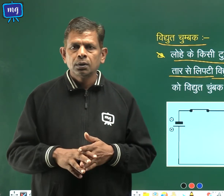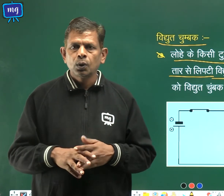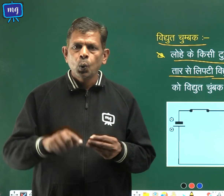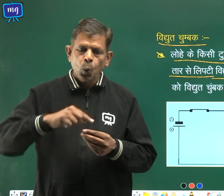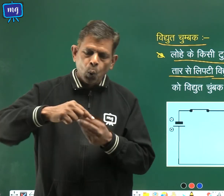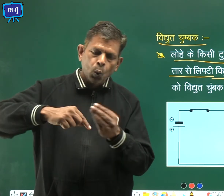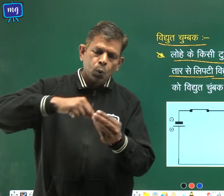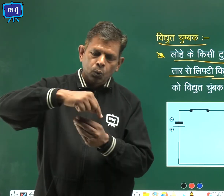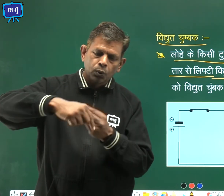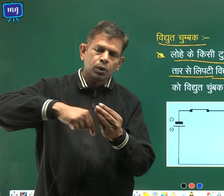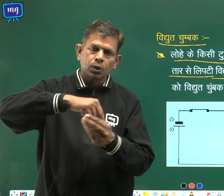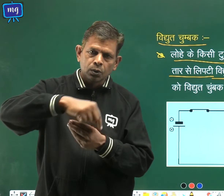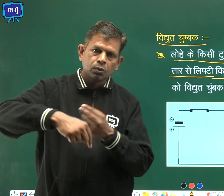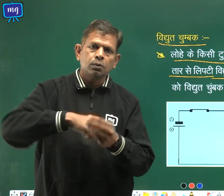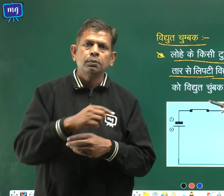कुंडली को